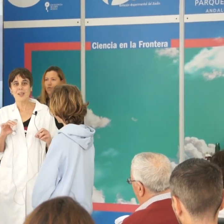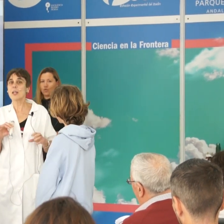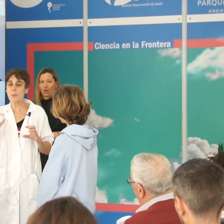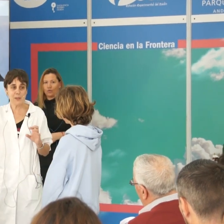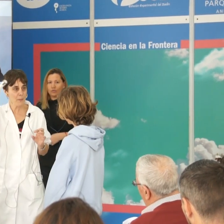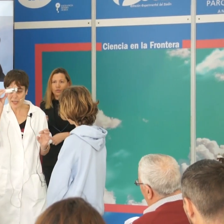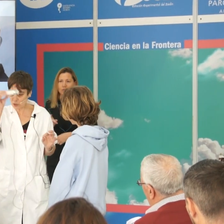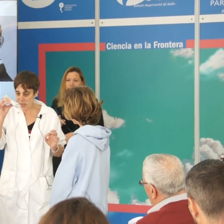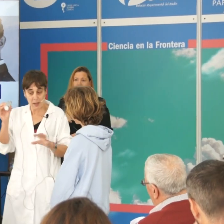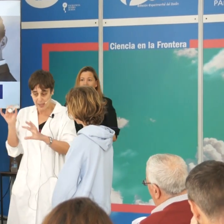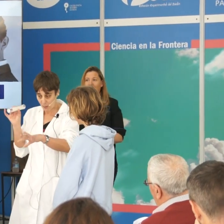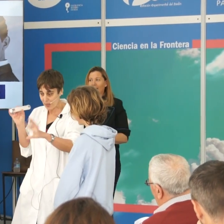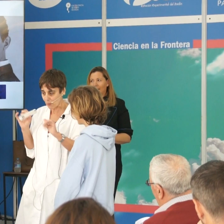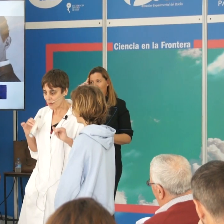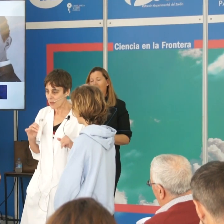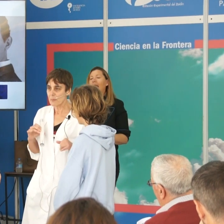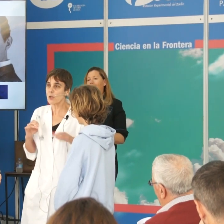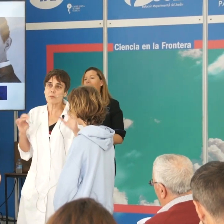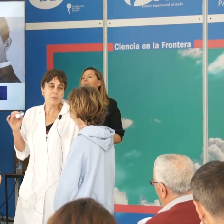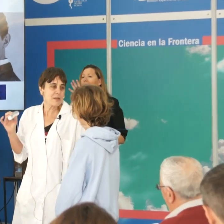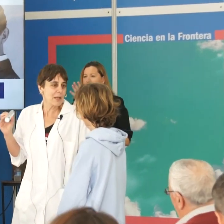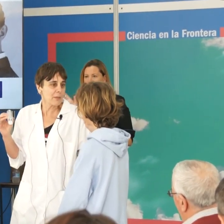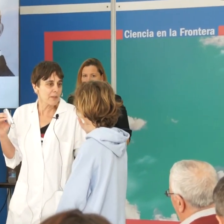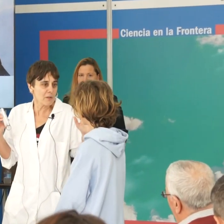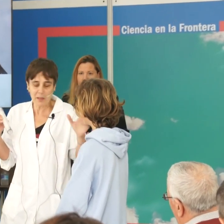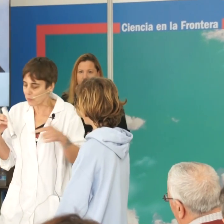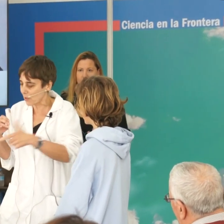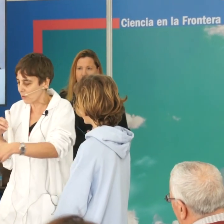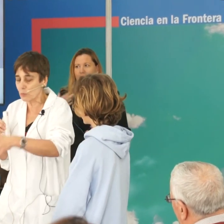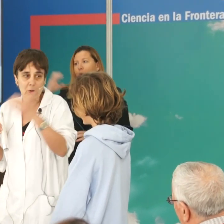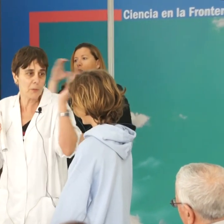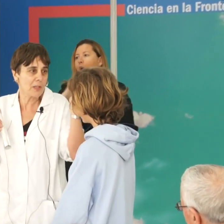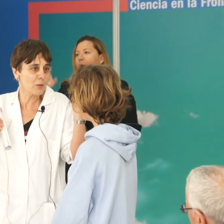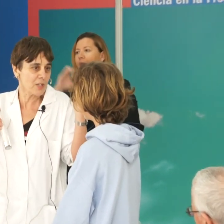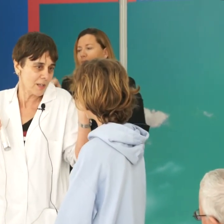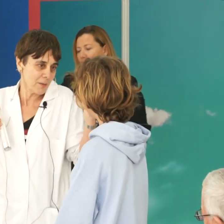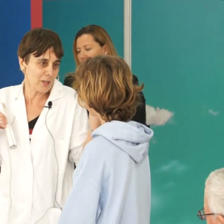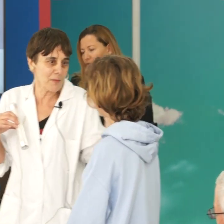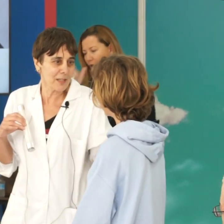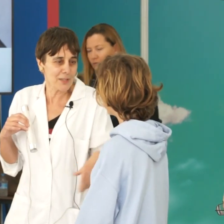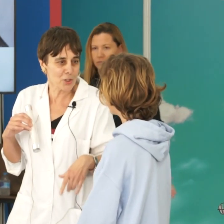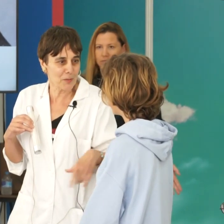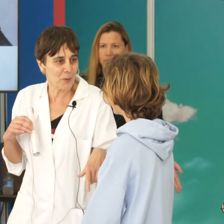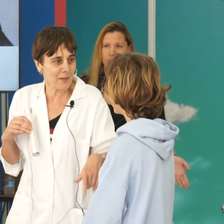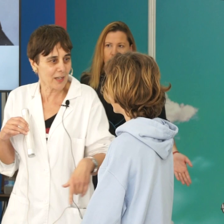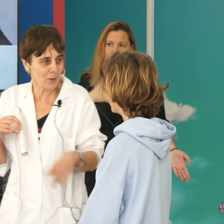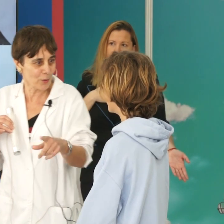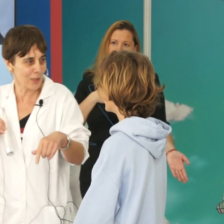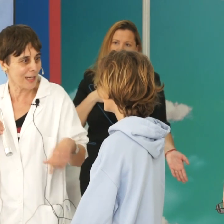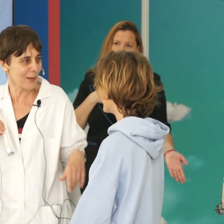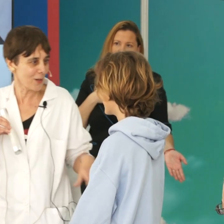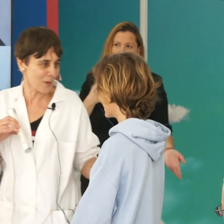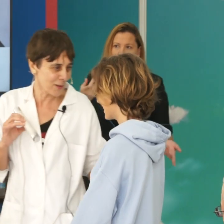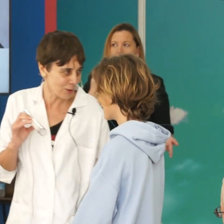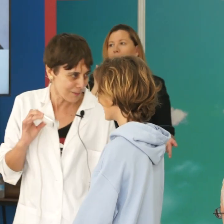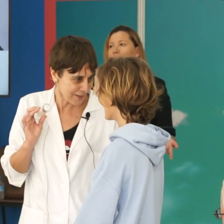agua? No podemos... Es agua. Pero tú ya sabes que la ciencia no vale decir es conductora porque ya lo sé. Porque mi madre me ha dicho que no me ponga descalzo cuando está